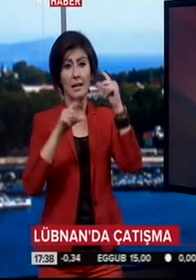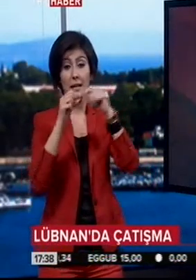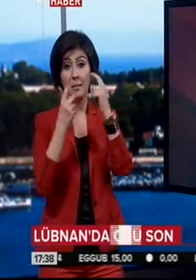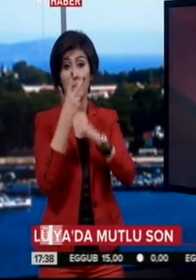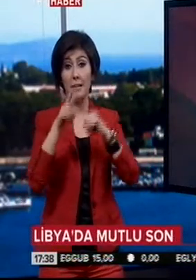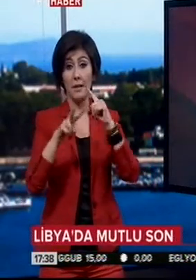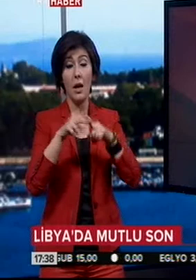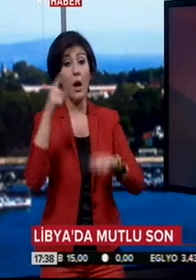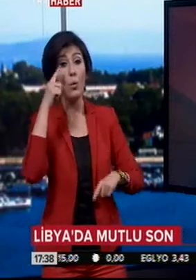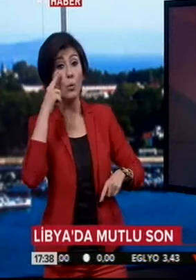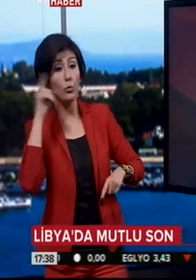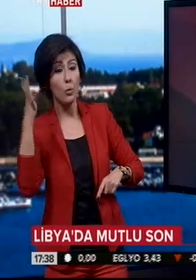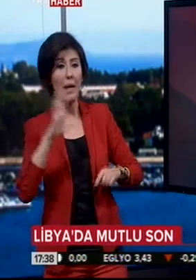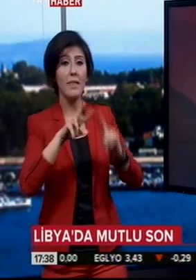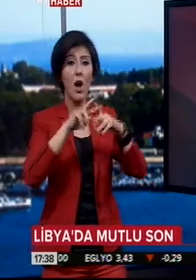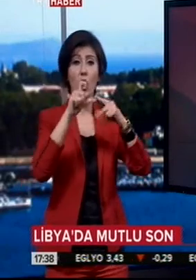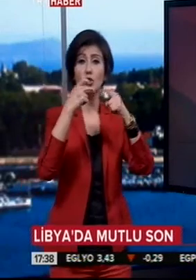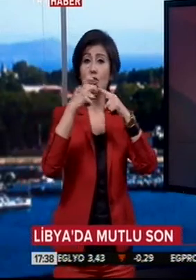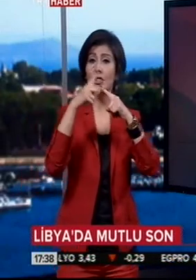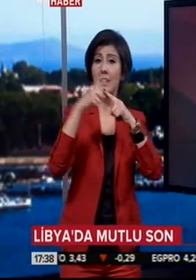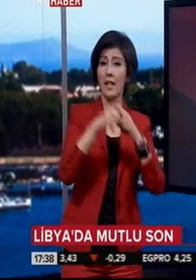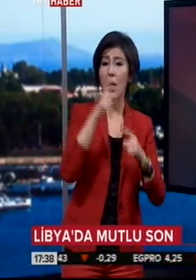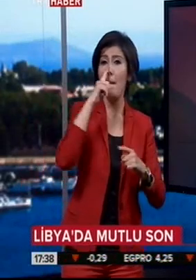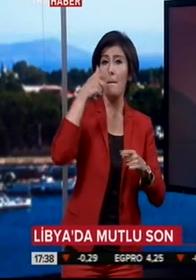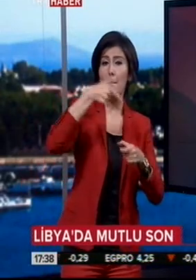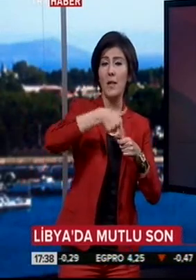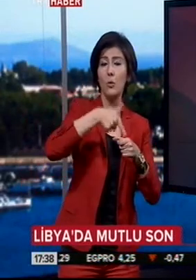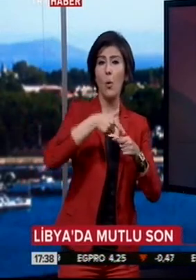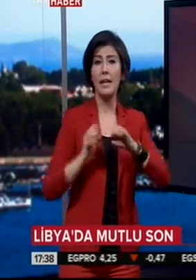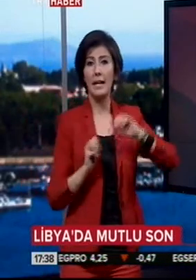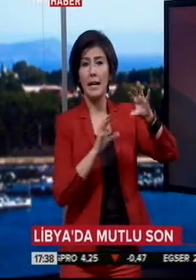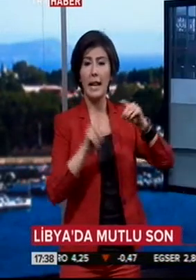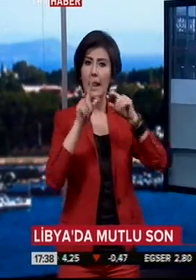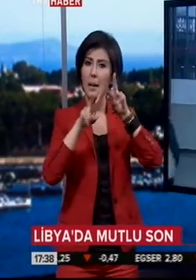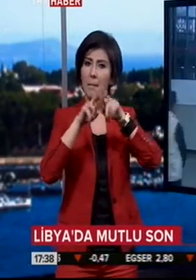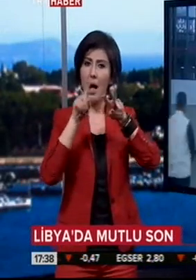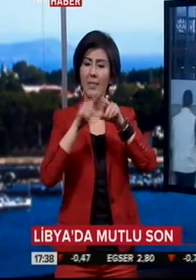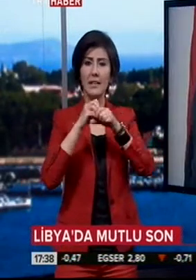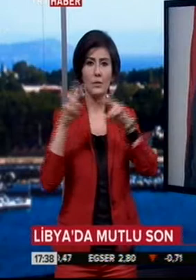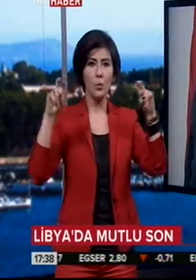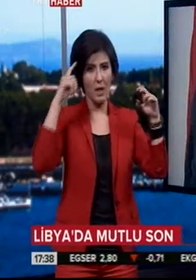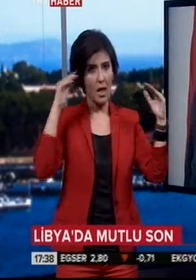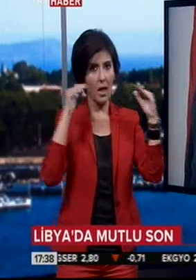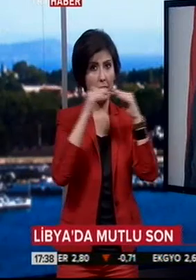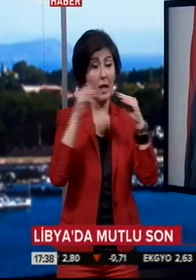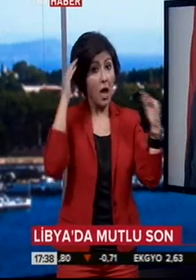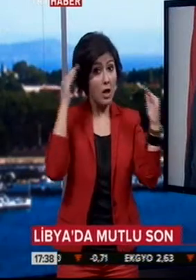Libya'da hükümet ve aşiretler petrol ihracatı ve limanlar konusunda anlaştı. Anlaşmayla 4 limanı elinde